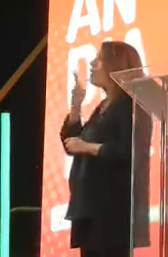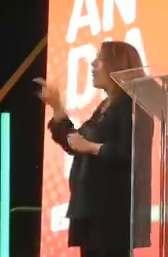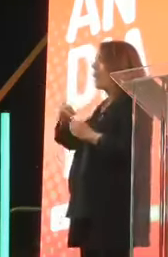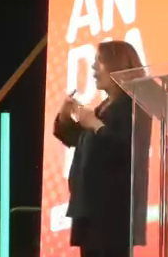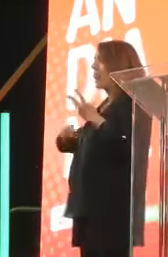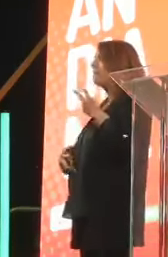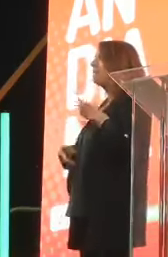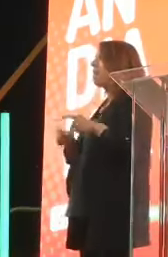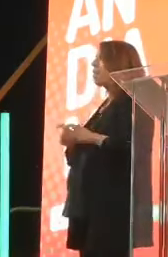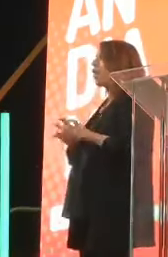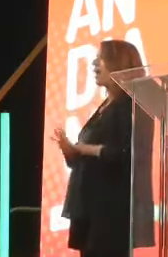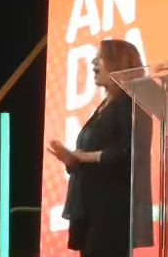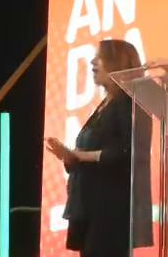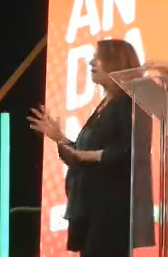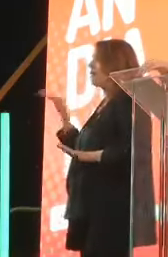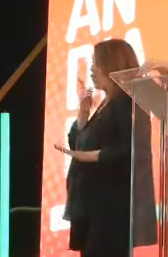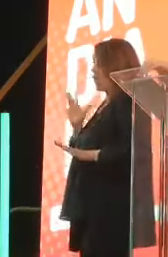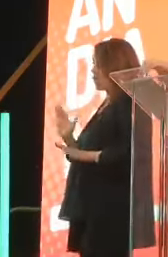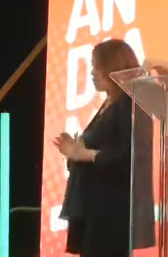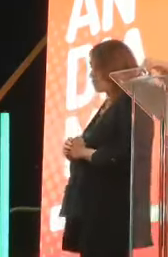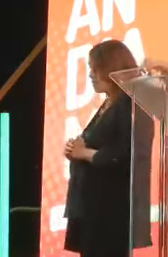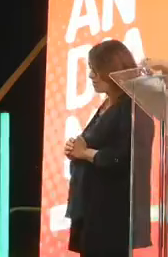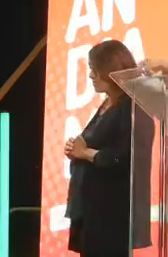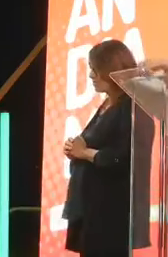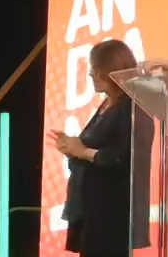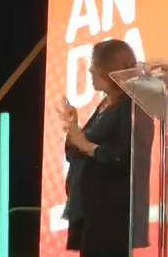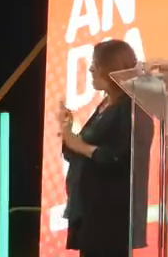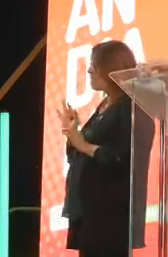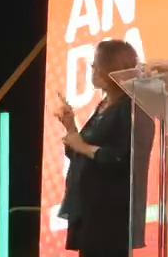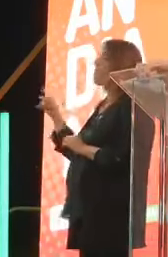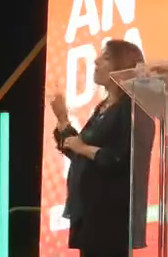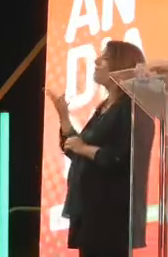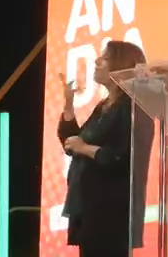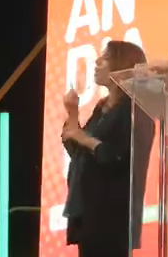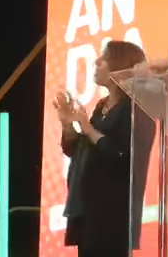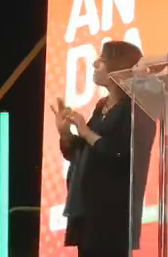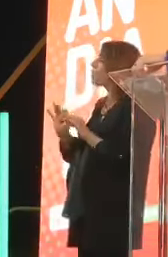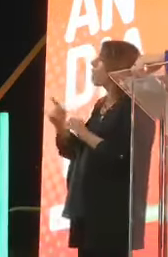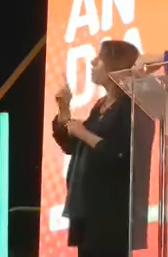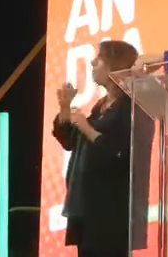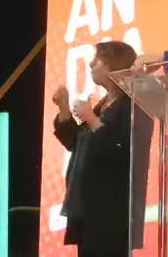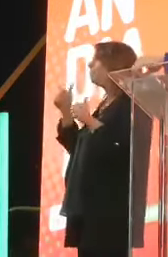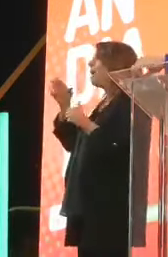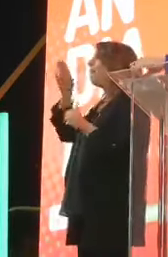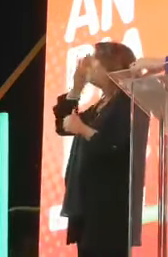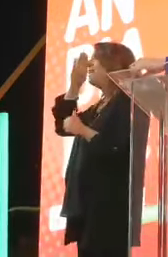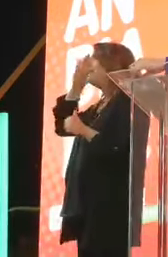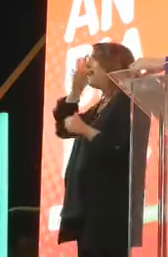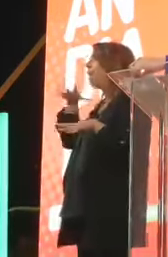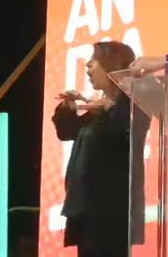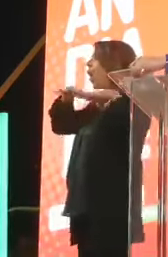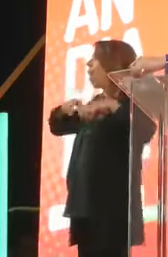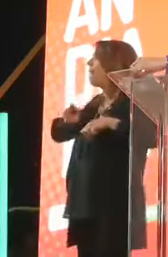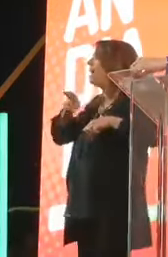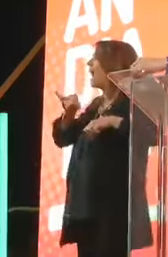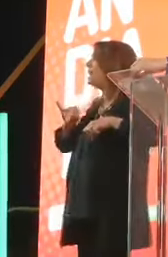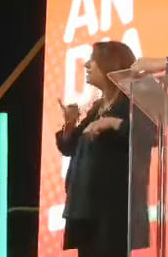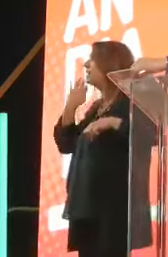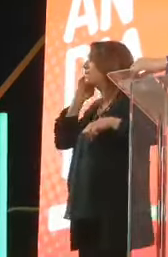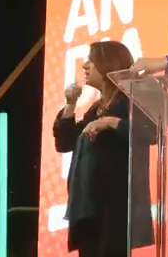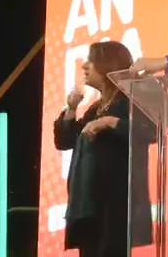liste bloccate. Sono gli stessi che hanno occupato militarmente la RAI, che invece